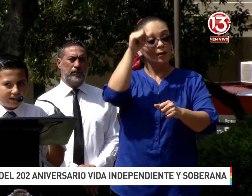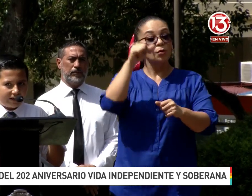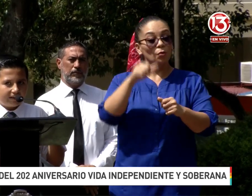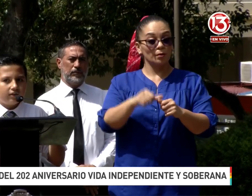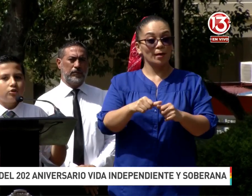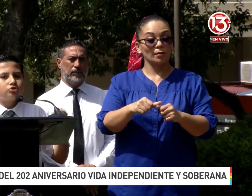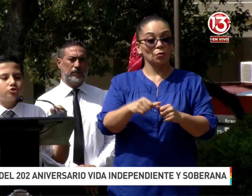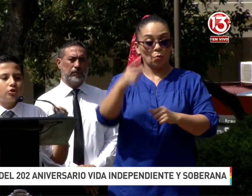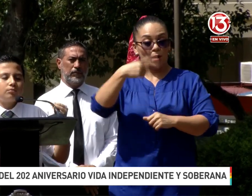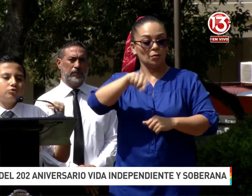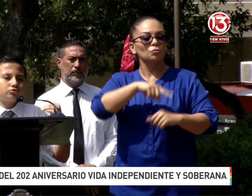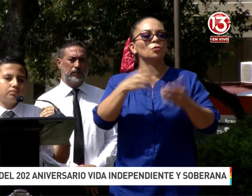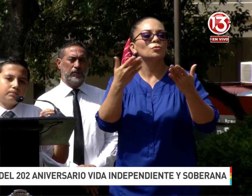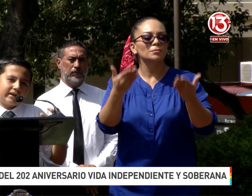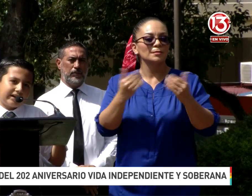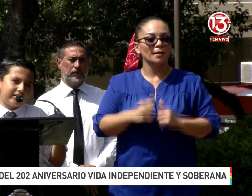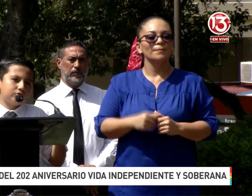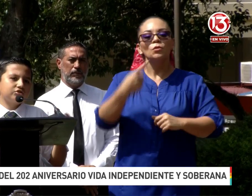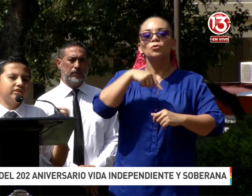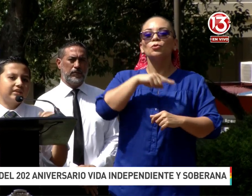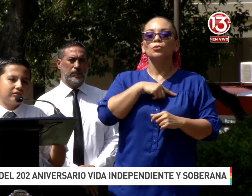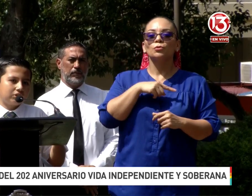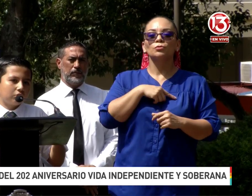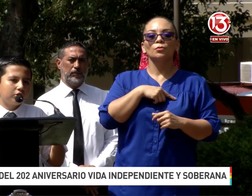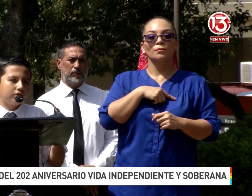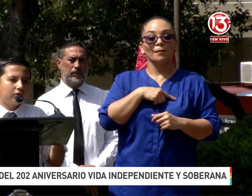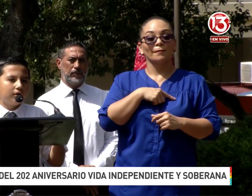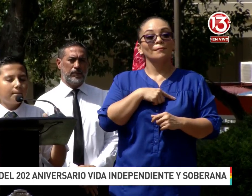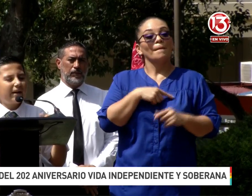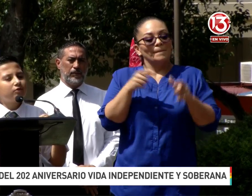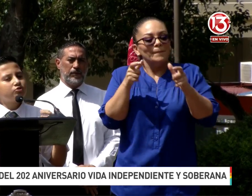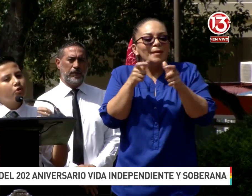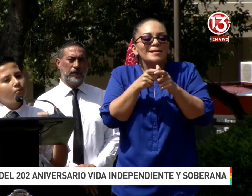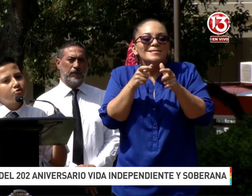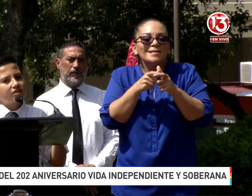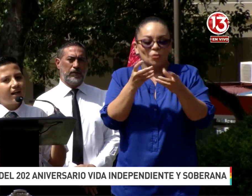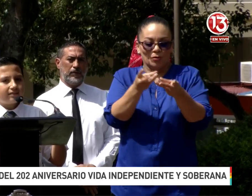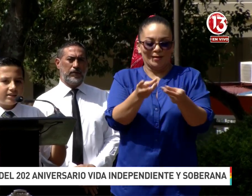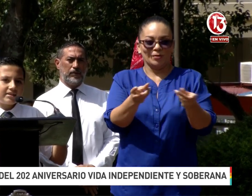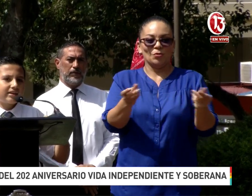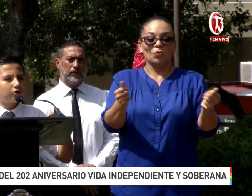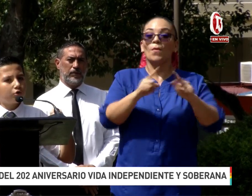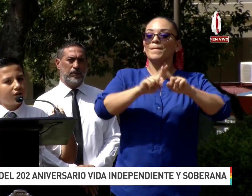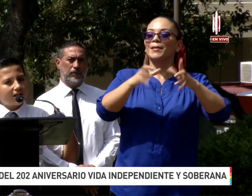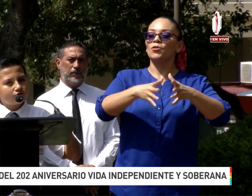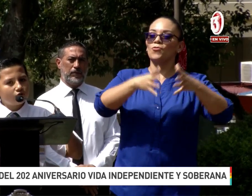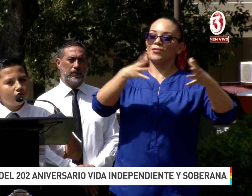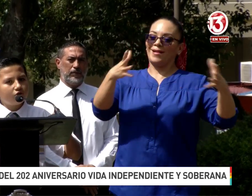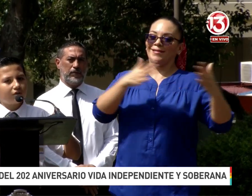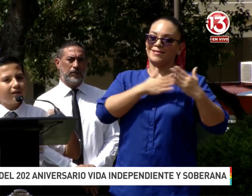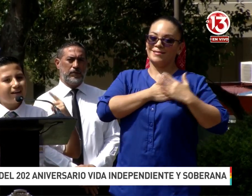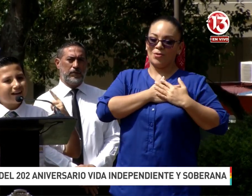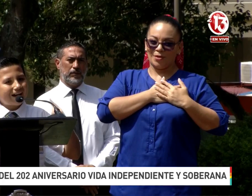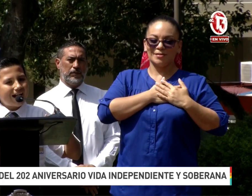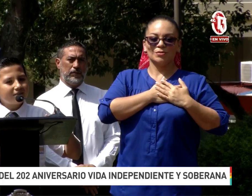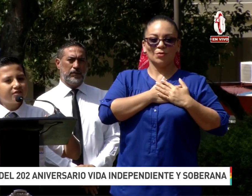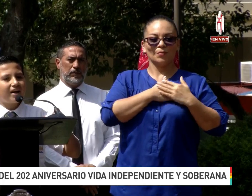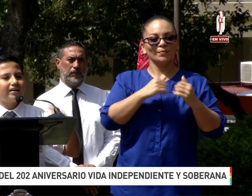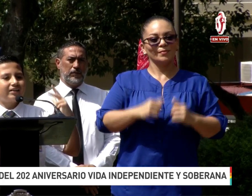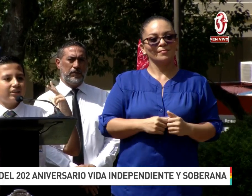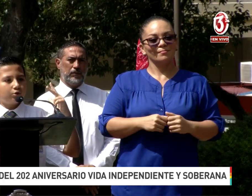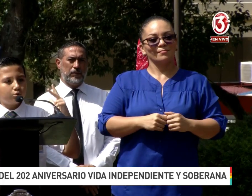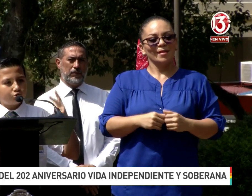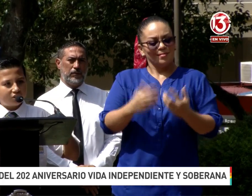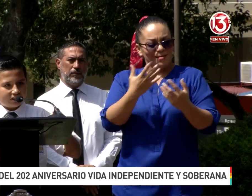Recordándonos que somos pequeños en territorio, pero somos grandes en corazón,